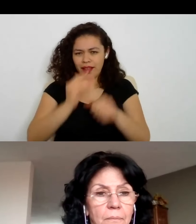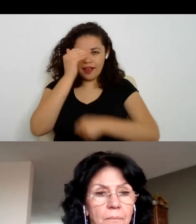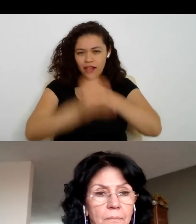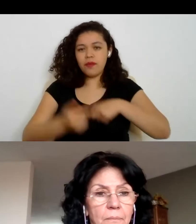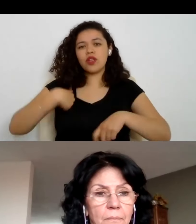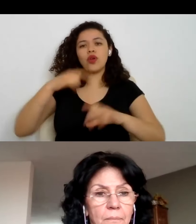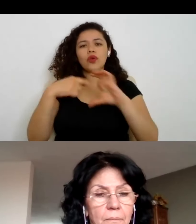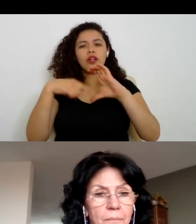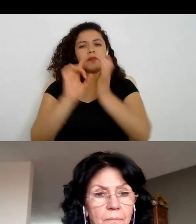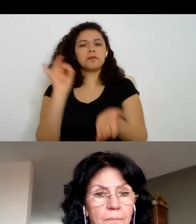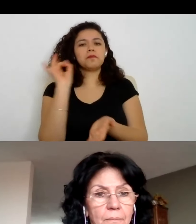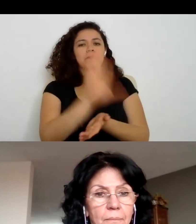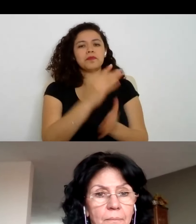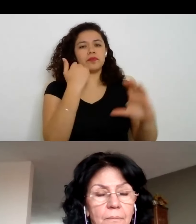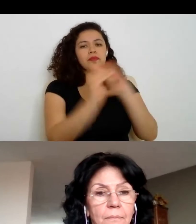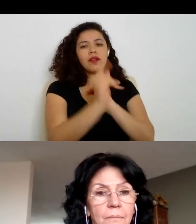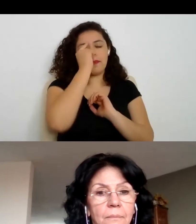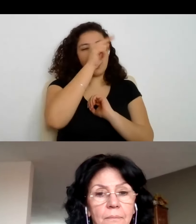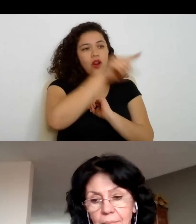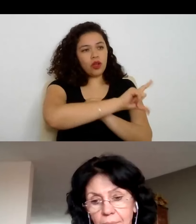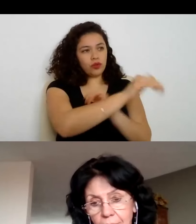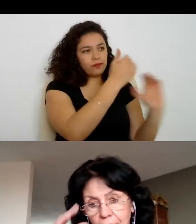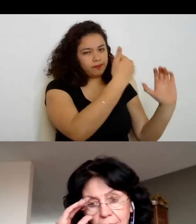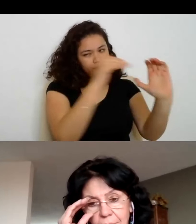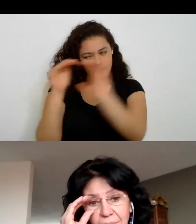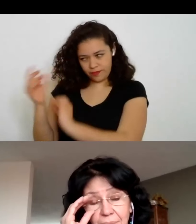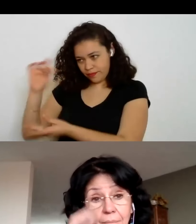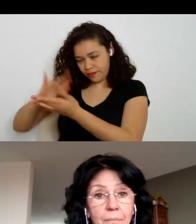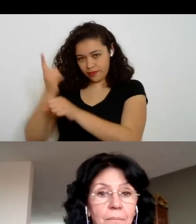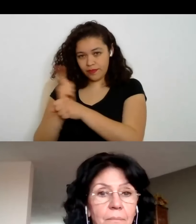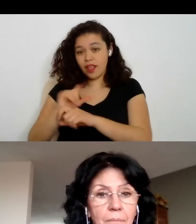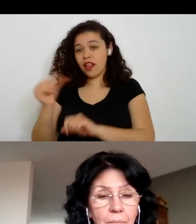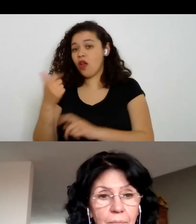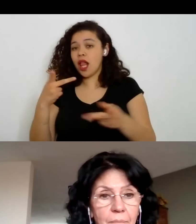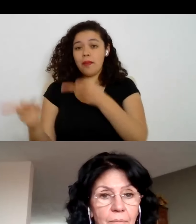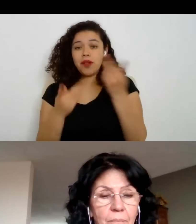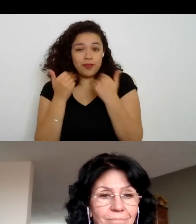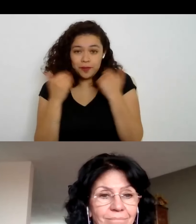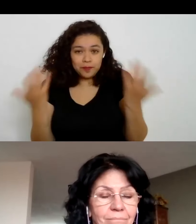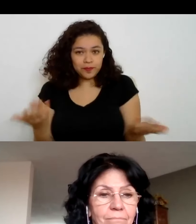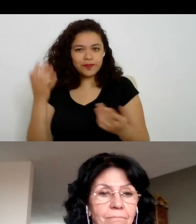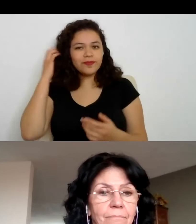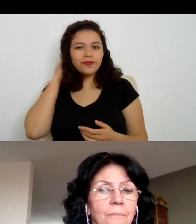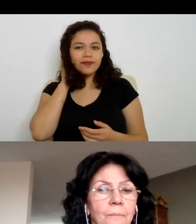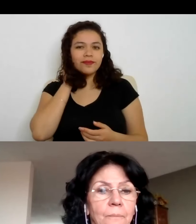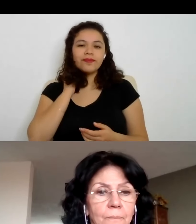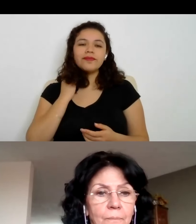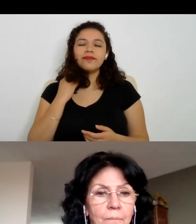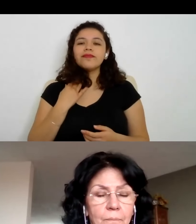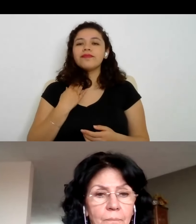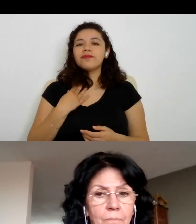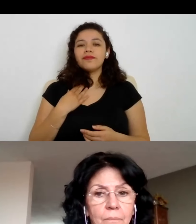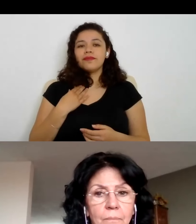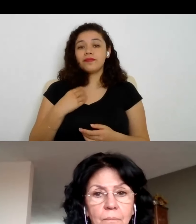mando por correo para que se las puedas compartir. Gracias, licenciada. Al parecer ya no tenemos más preguntas. Muy bien, bueno,